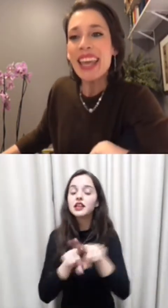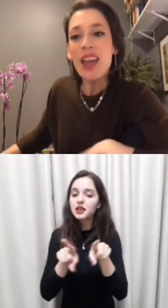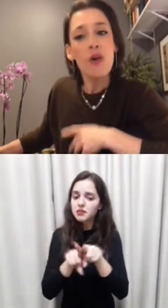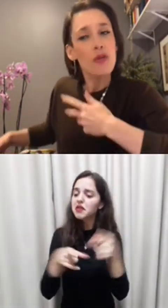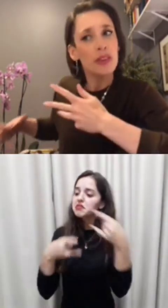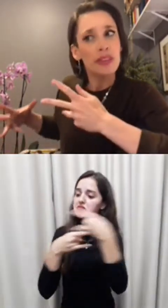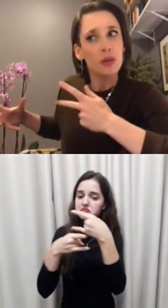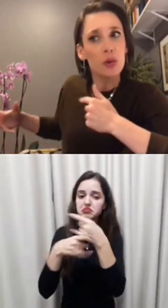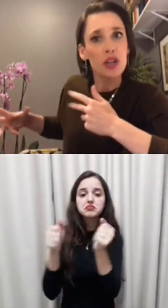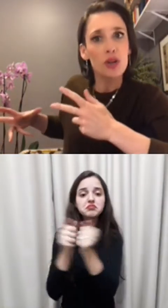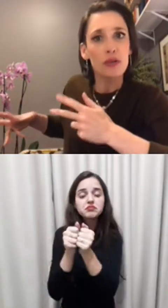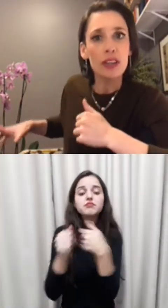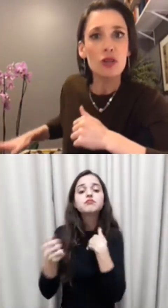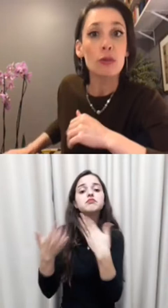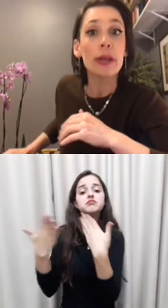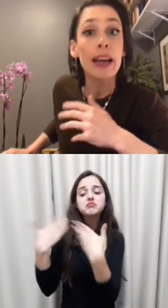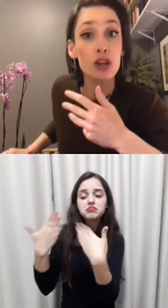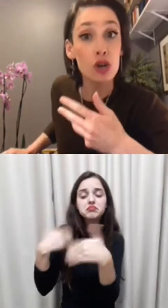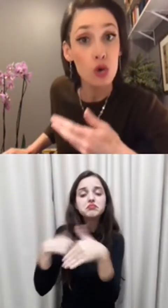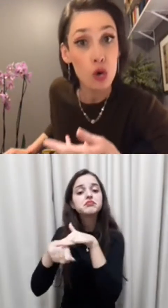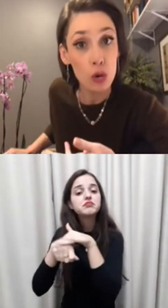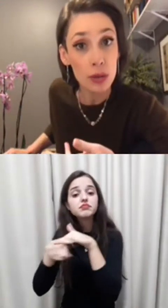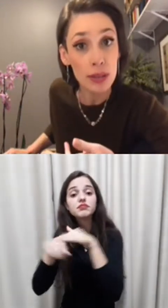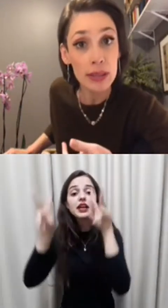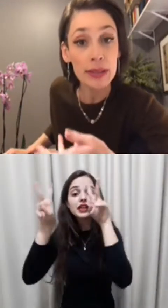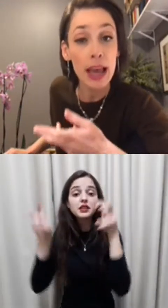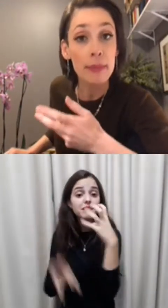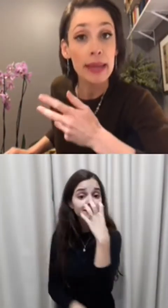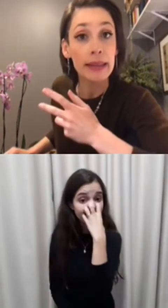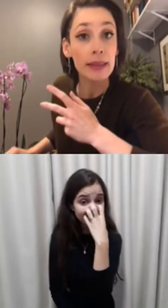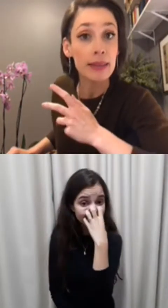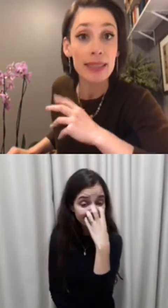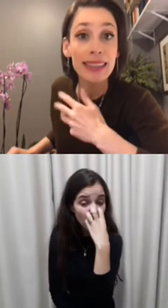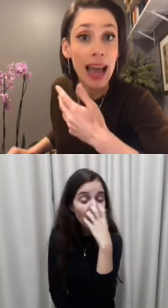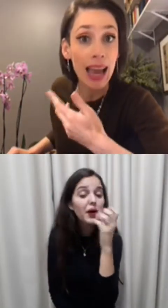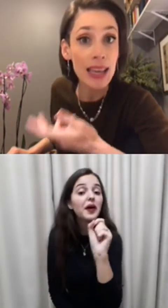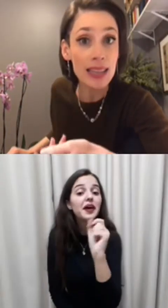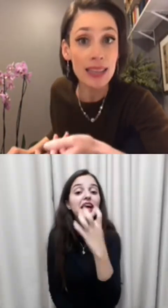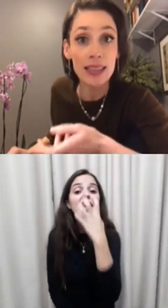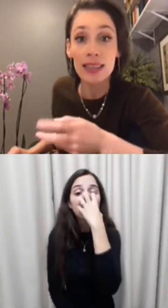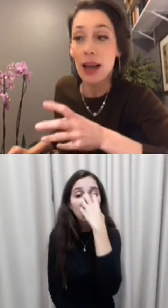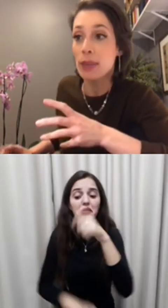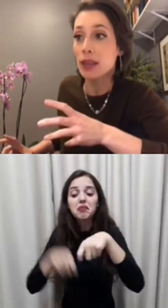E eu conversando com a Giovana sobre cachorros que sabem